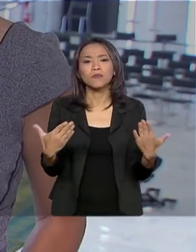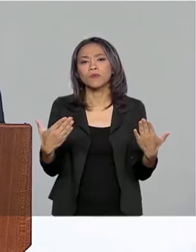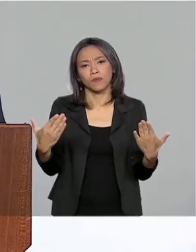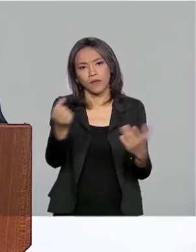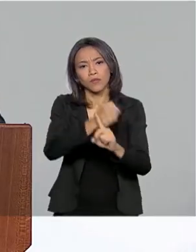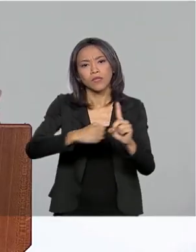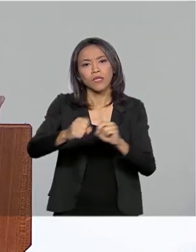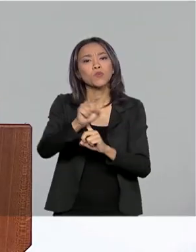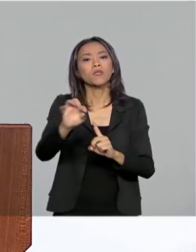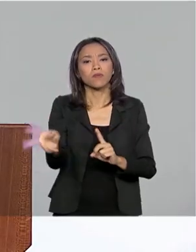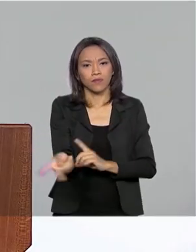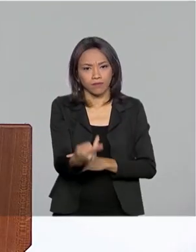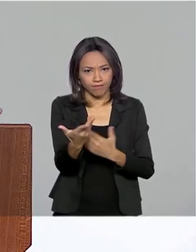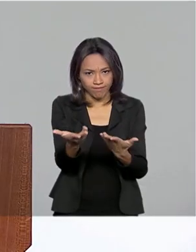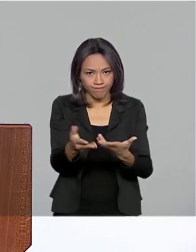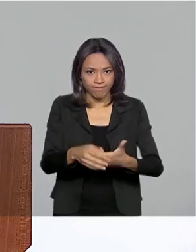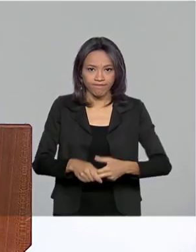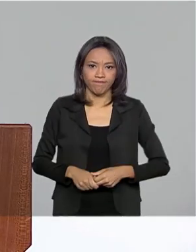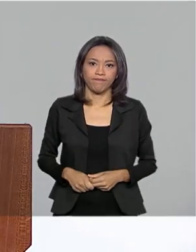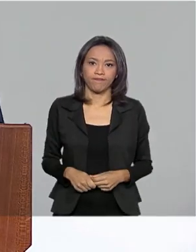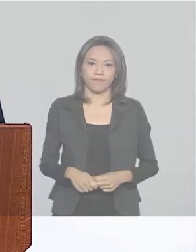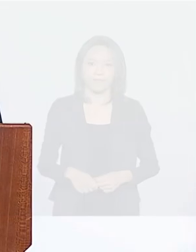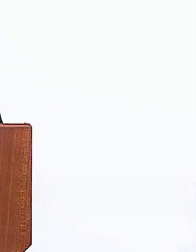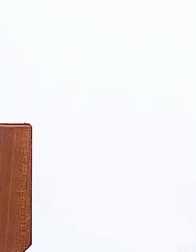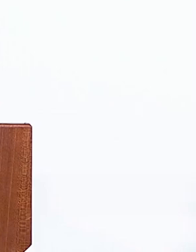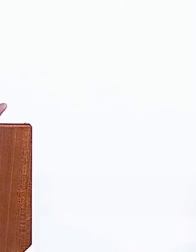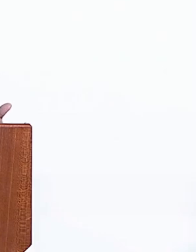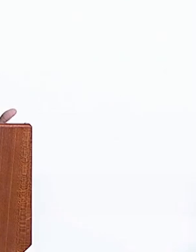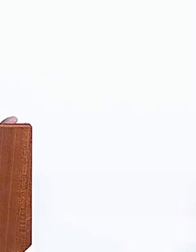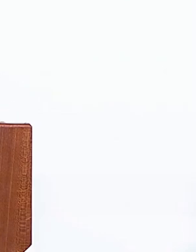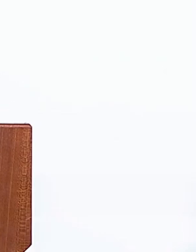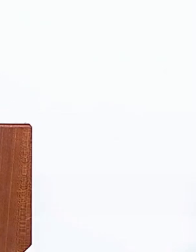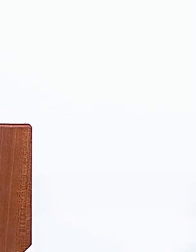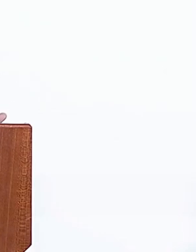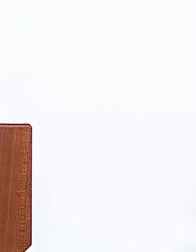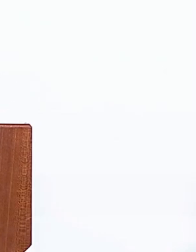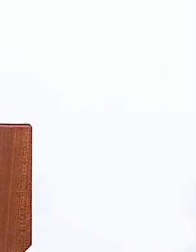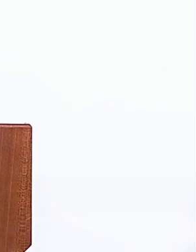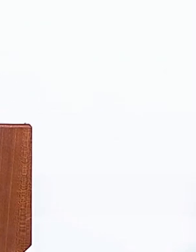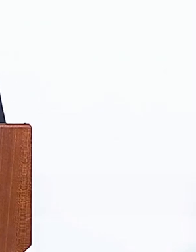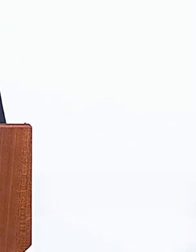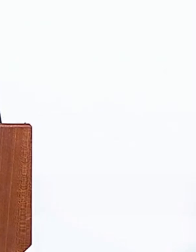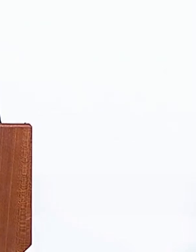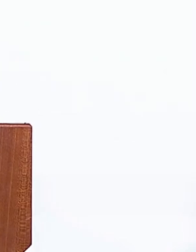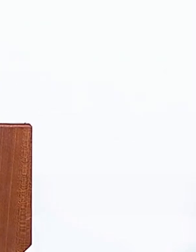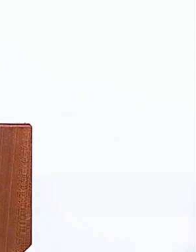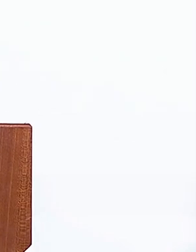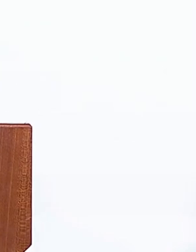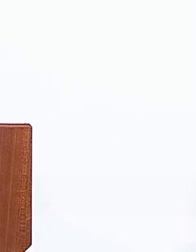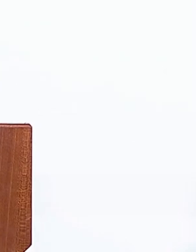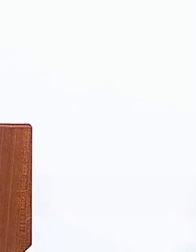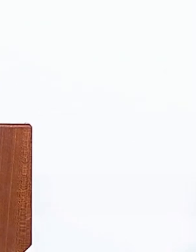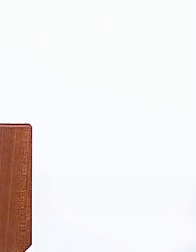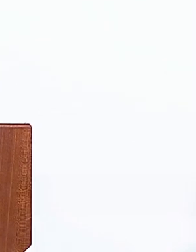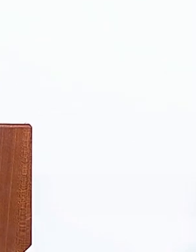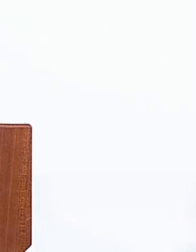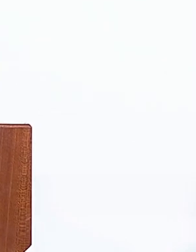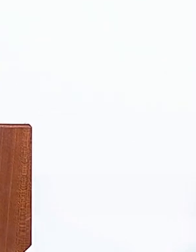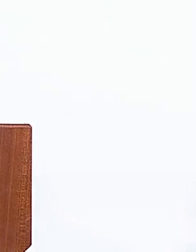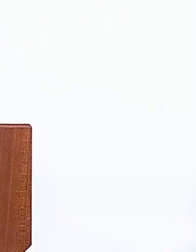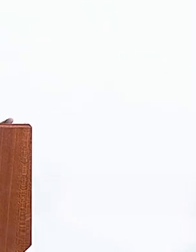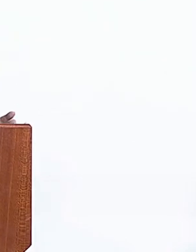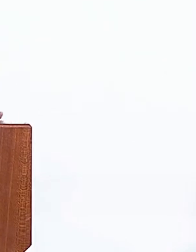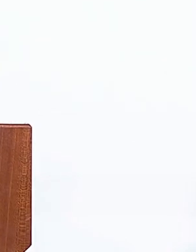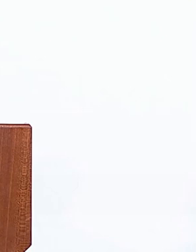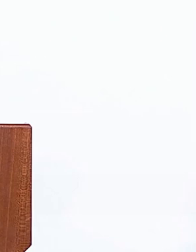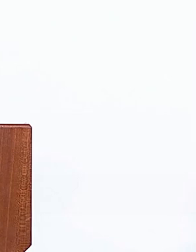Nós queremos, cada vez mais, de forma prática e objetiva, permitir a todos no Brasil